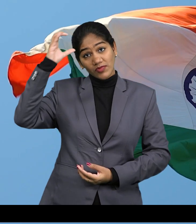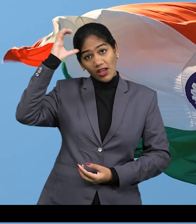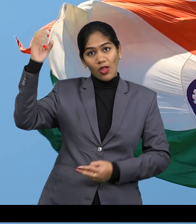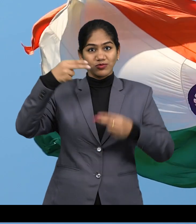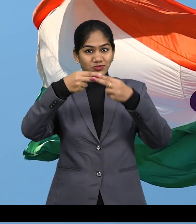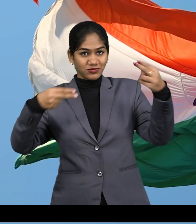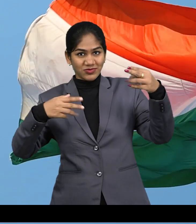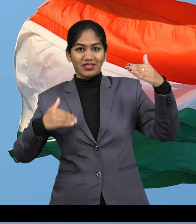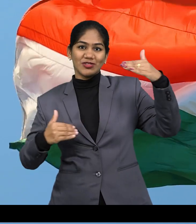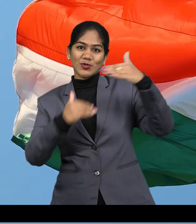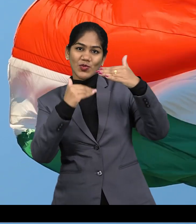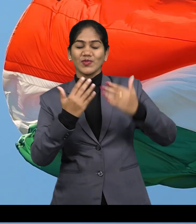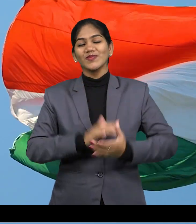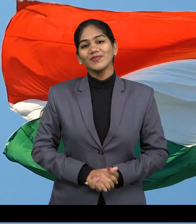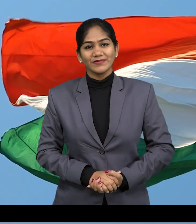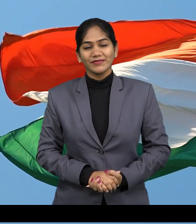ముగింపు.